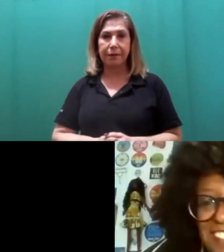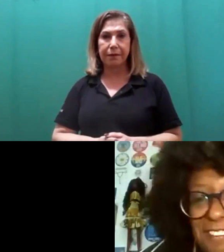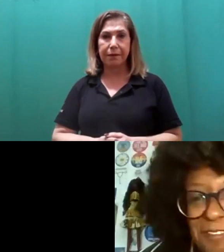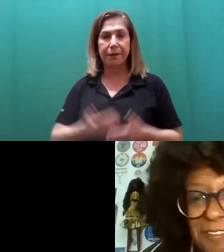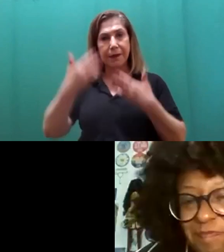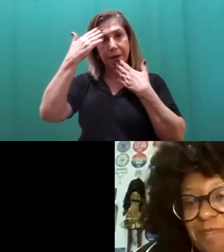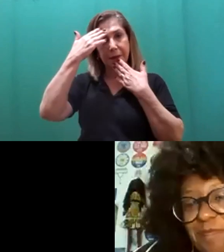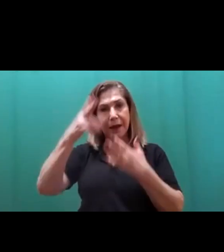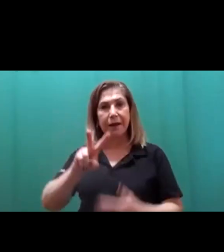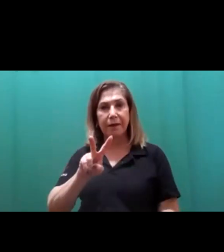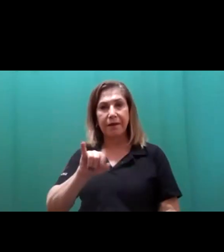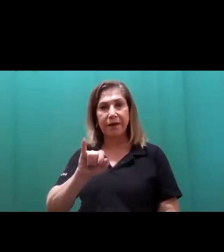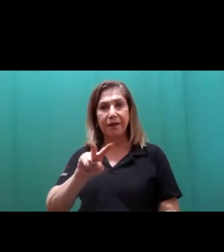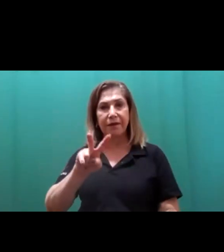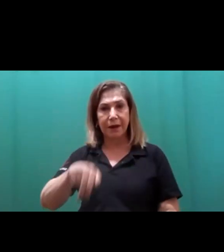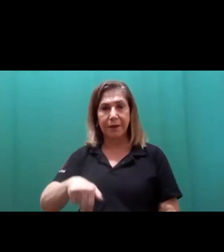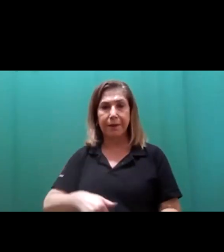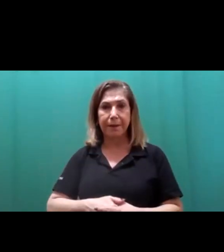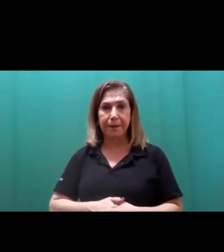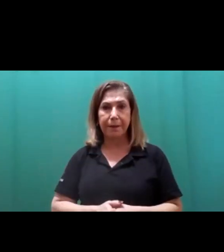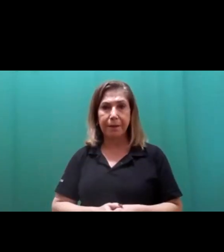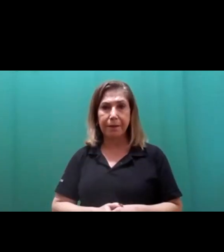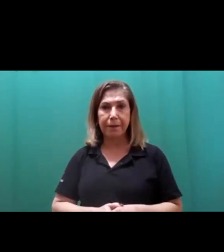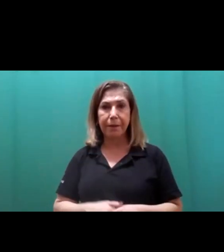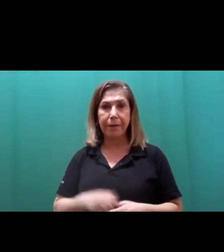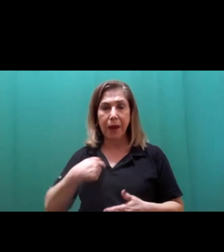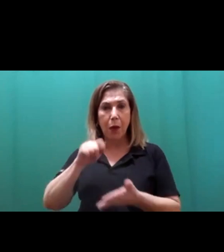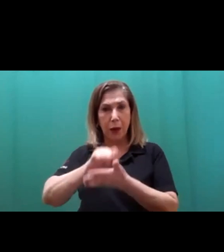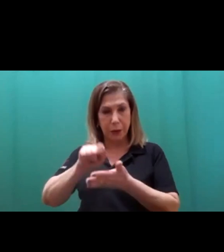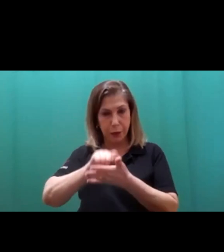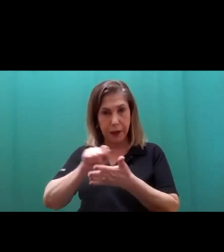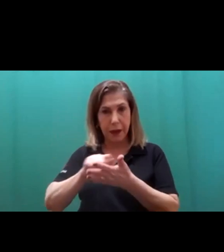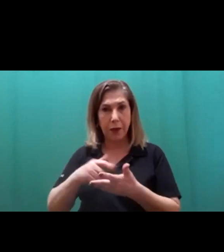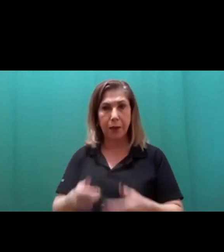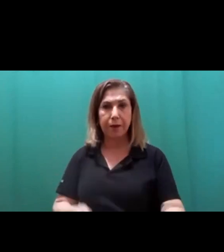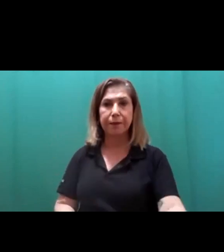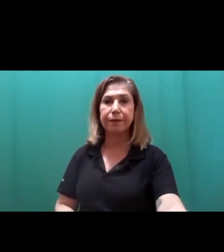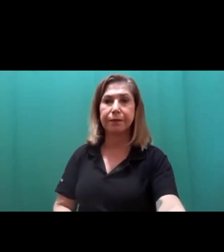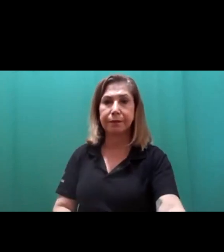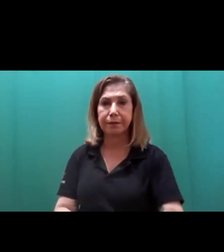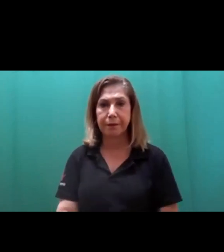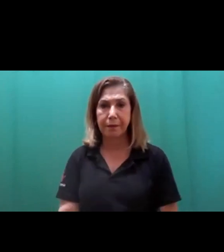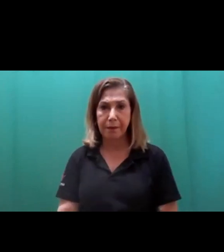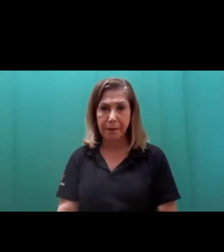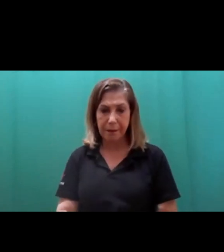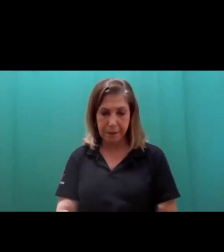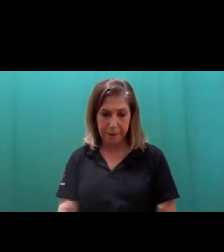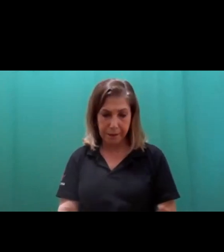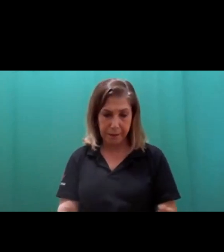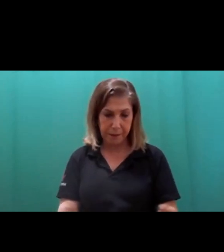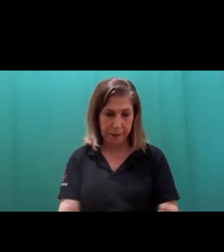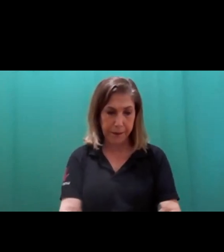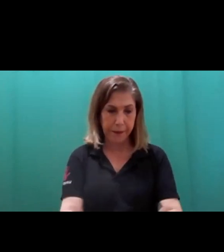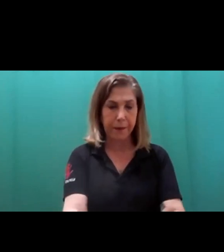Obrigada, Vivian. Eu anotei algumas questões a partir da fala de vocês, e aí, enquanto junto aqui